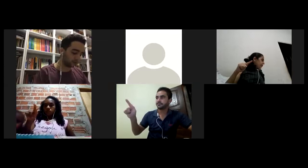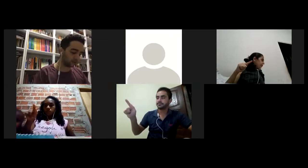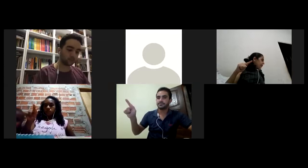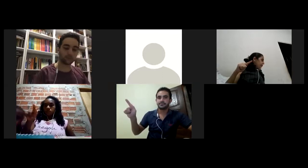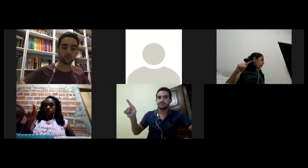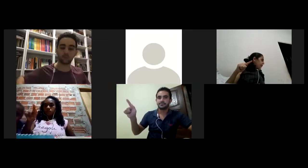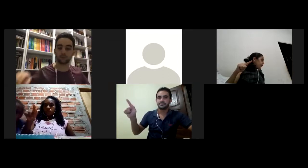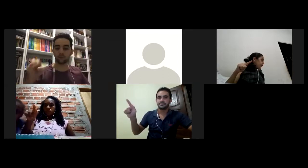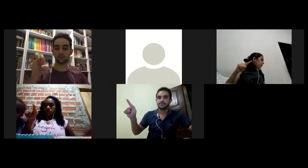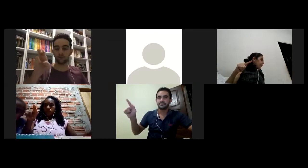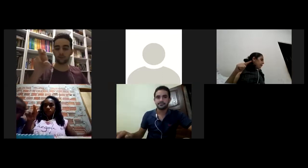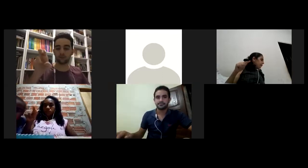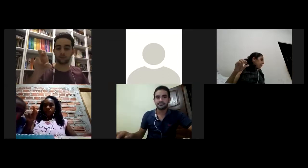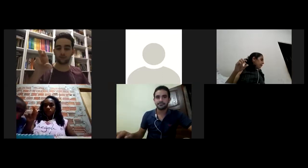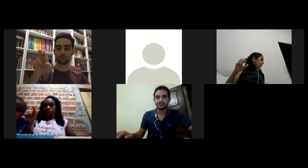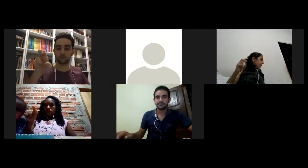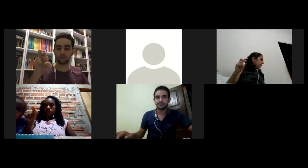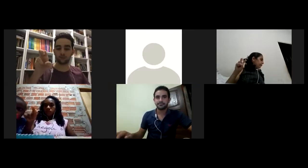5.